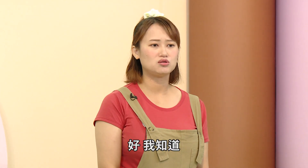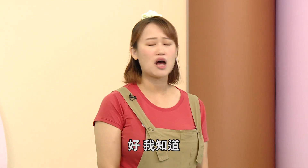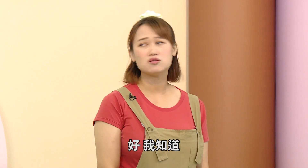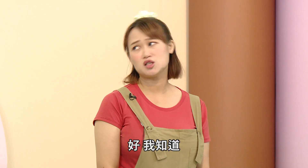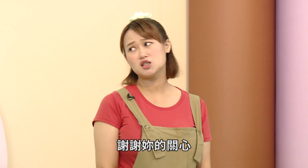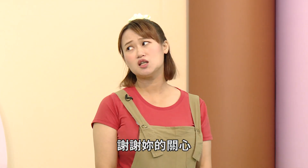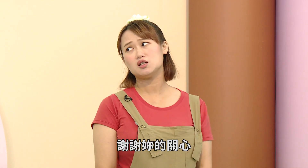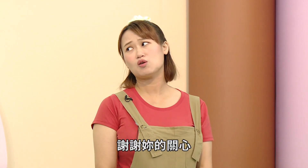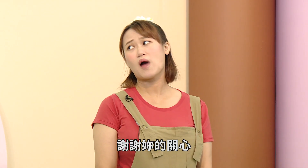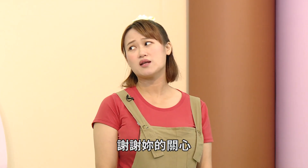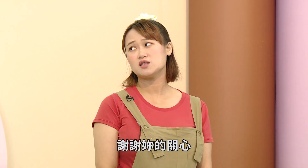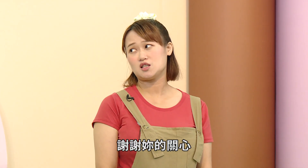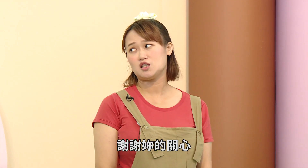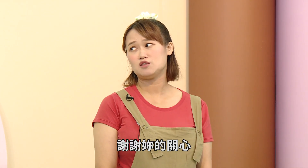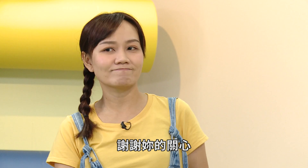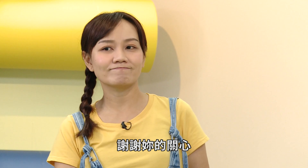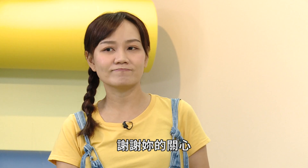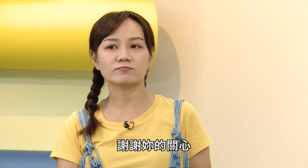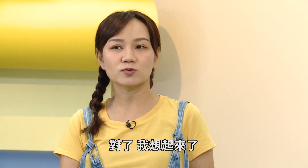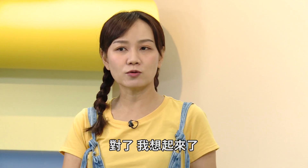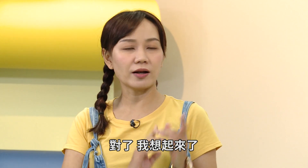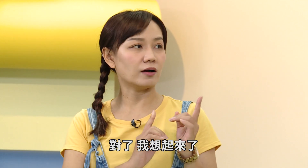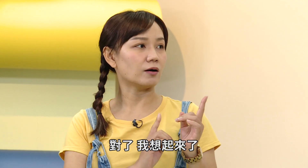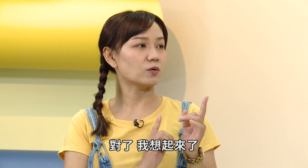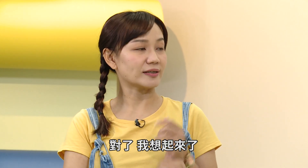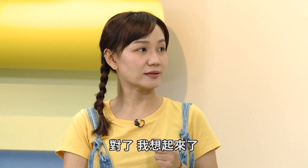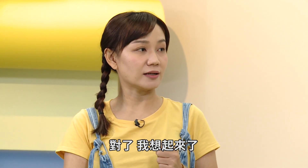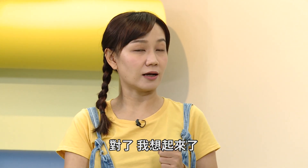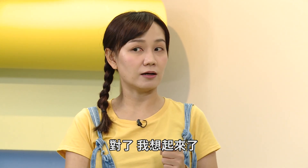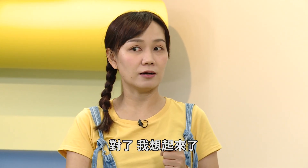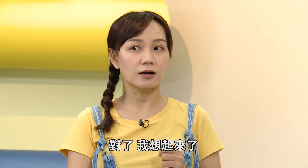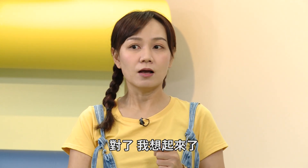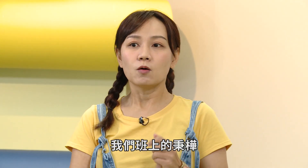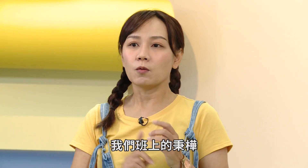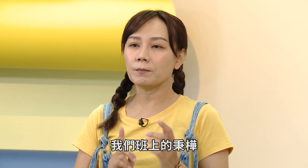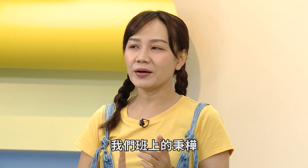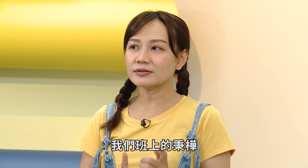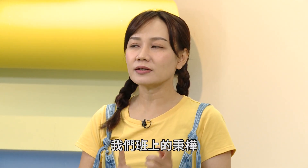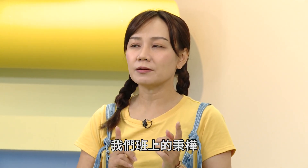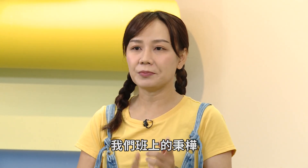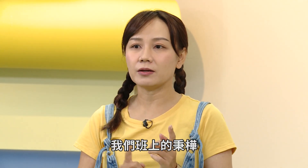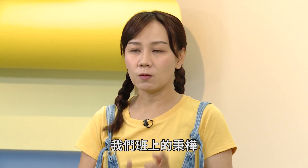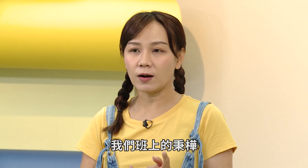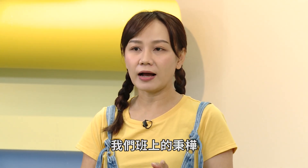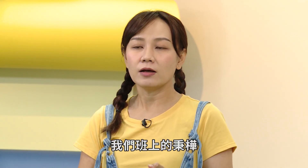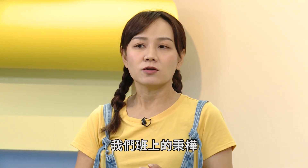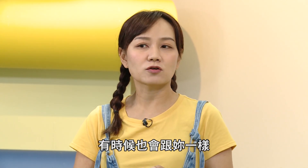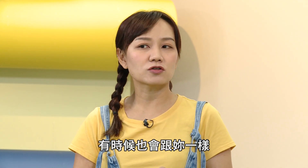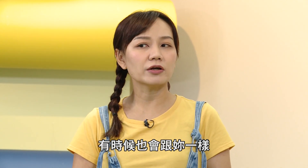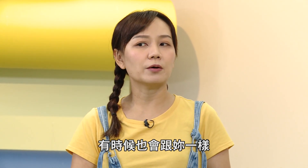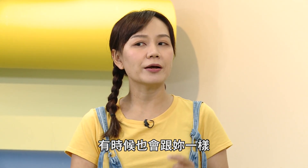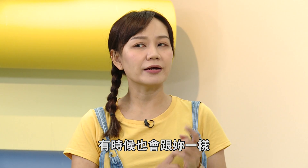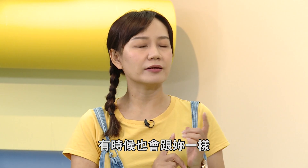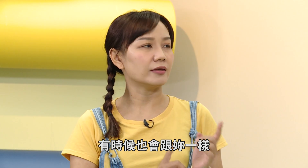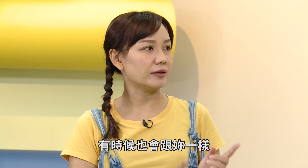道，谢谢你的关心。 对了，我想起来了，我们班上的丙化有时候也会跟你一样